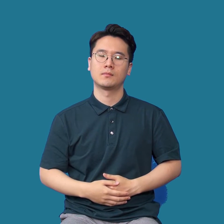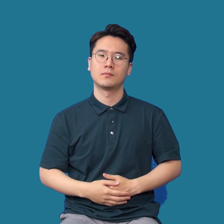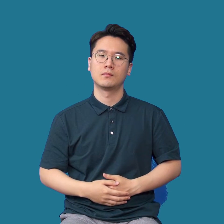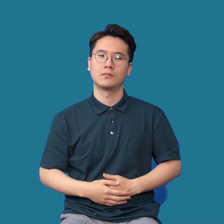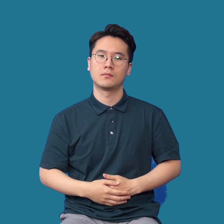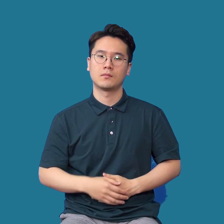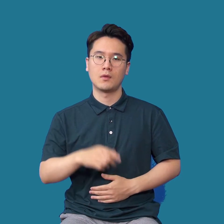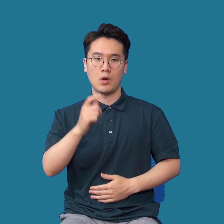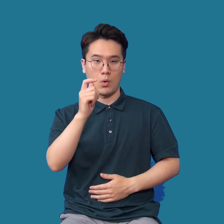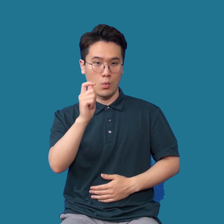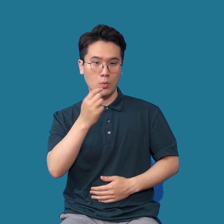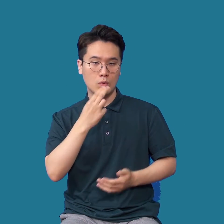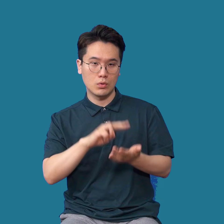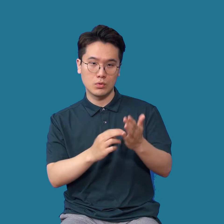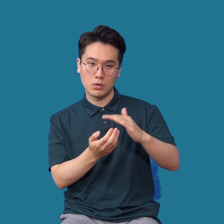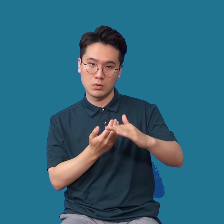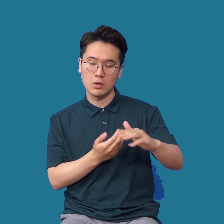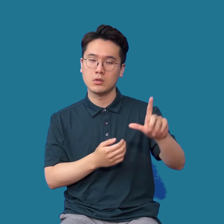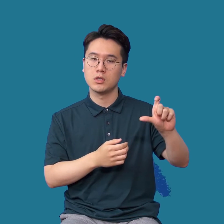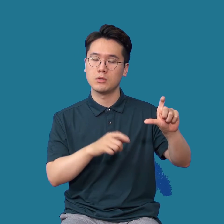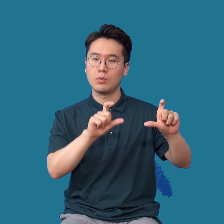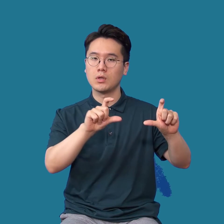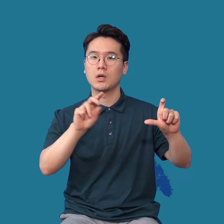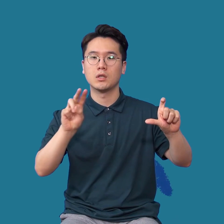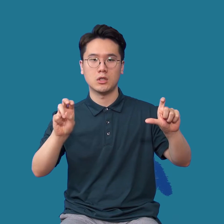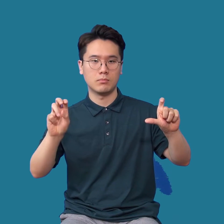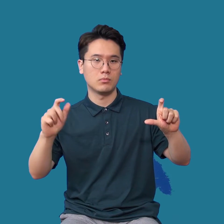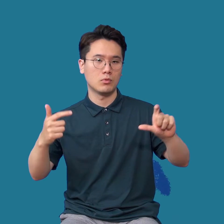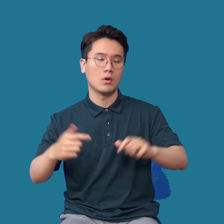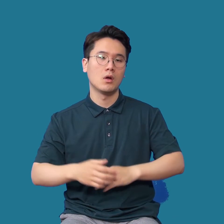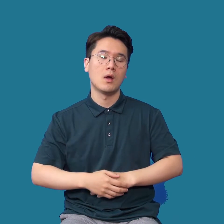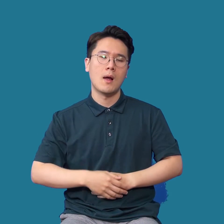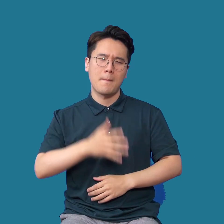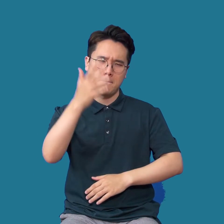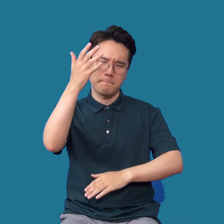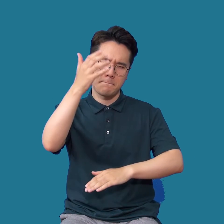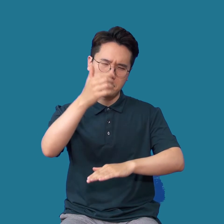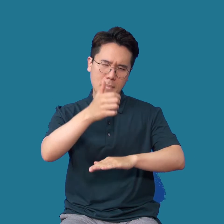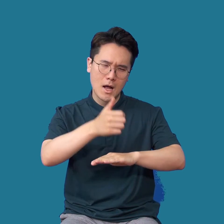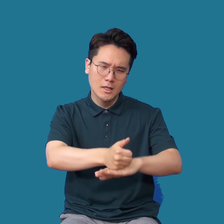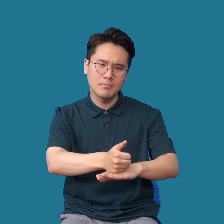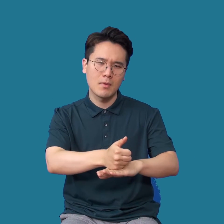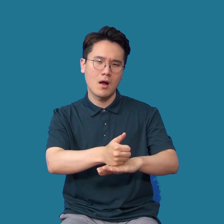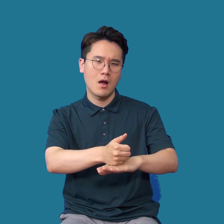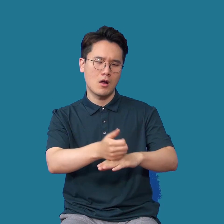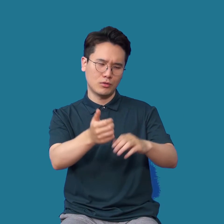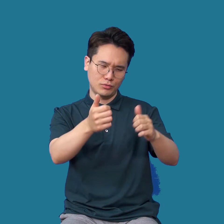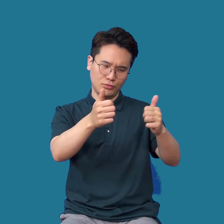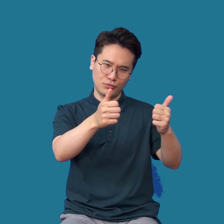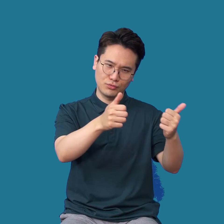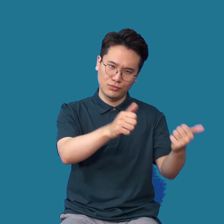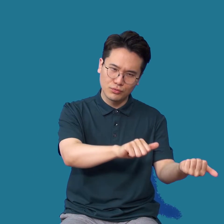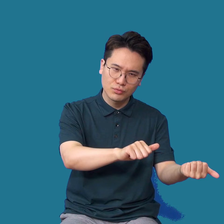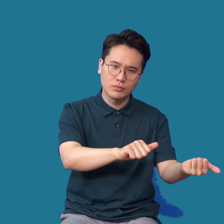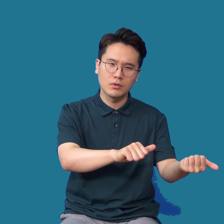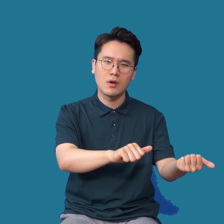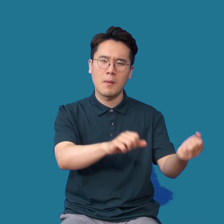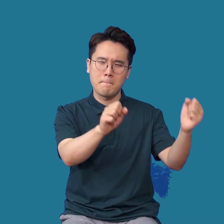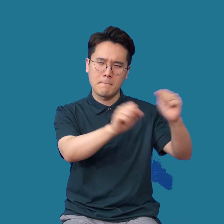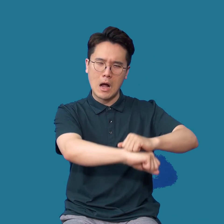고린도전서 15장 26절에는 맨 나중에 멸망받을 원수는 사망이니라 했습니다. 죽음은